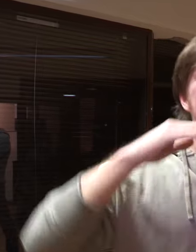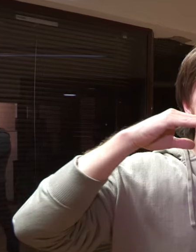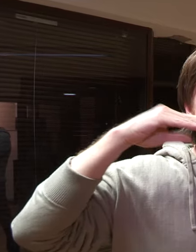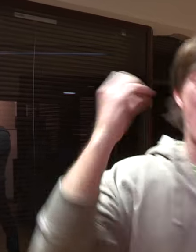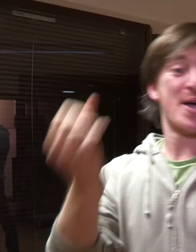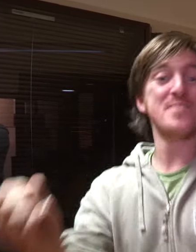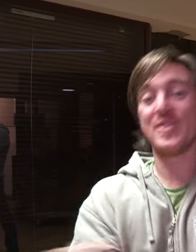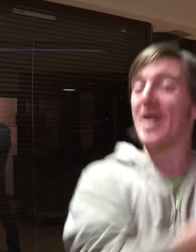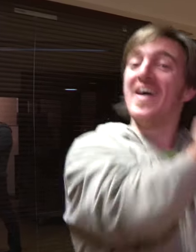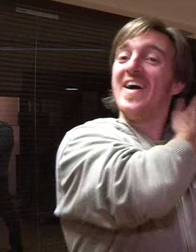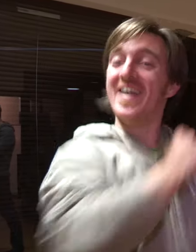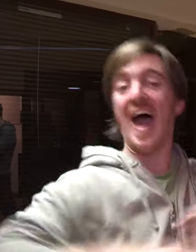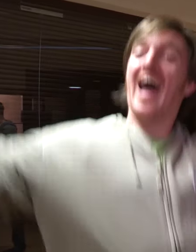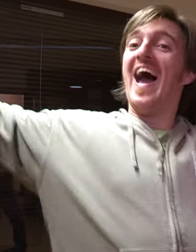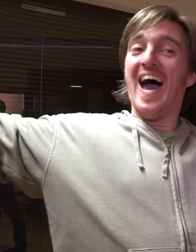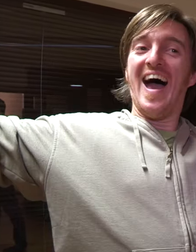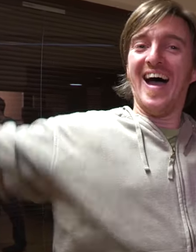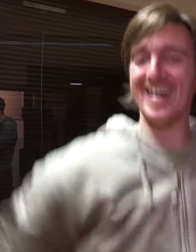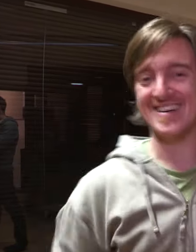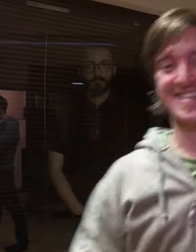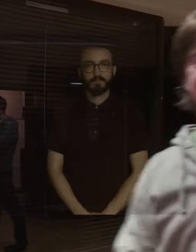sourire et émotion.